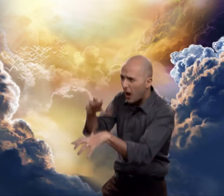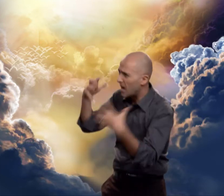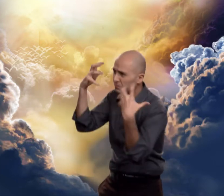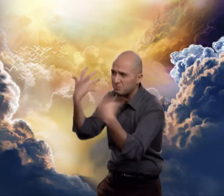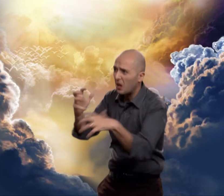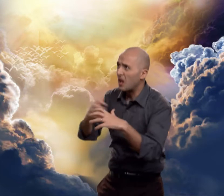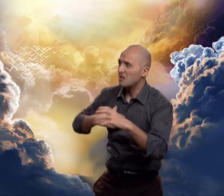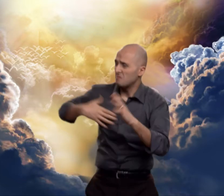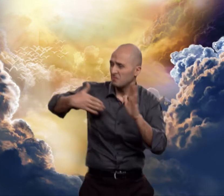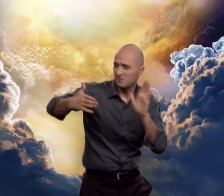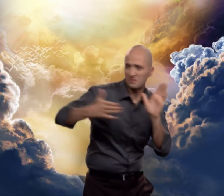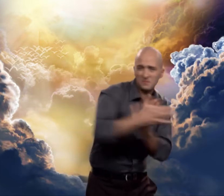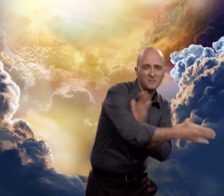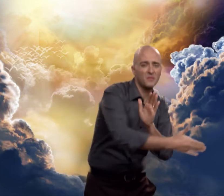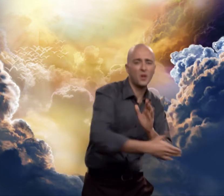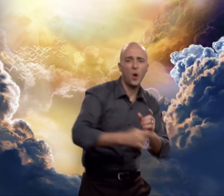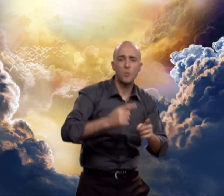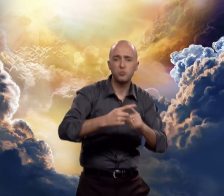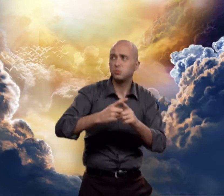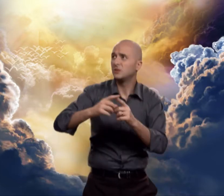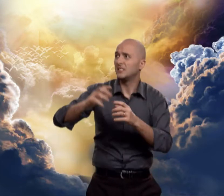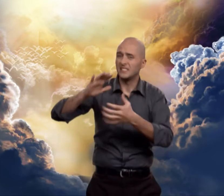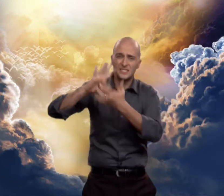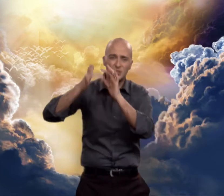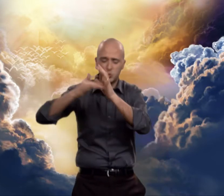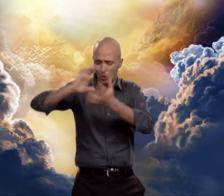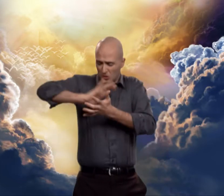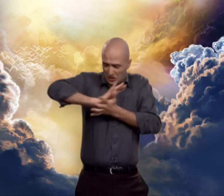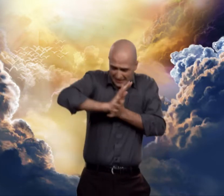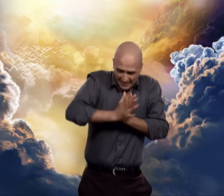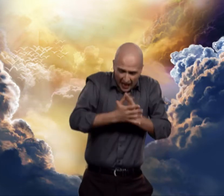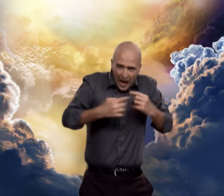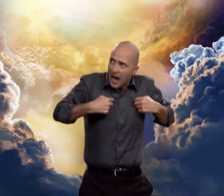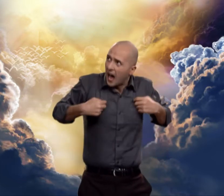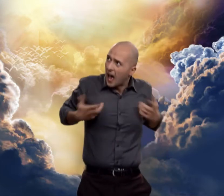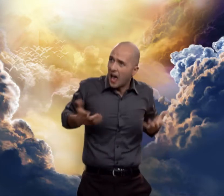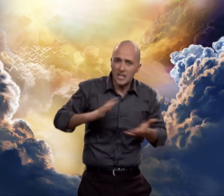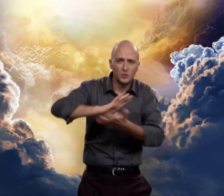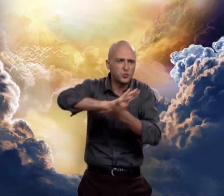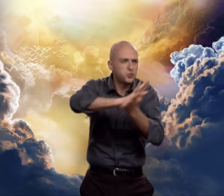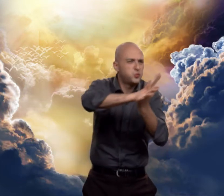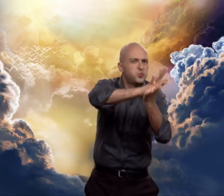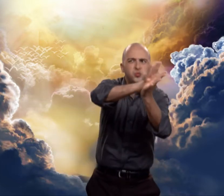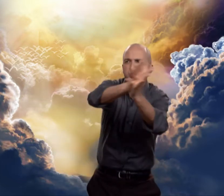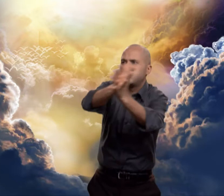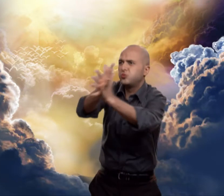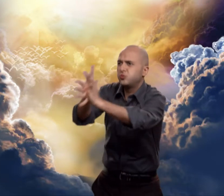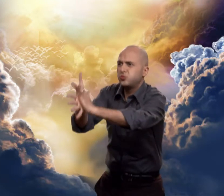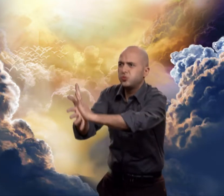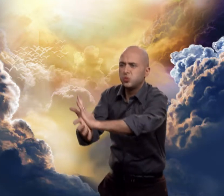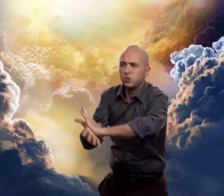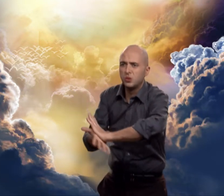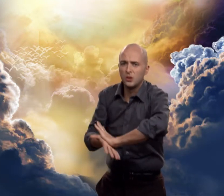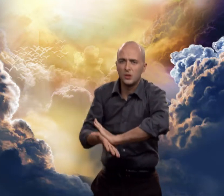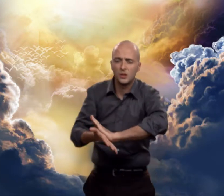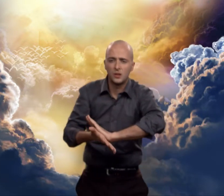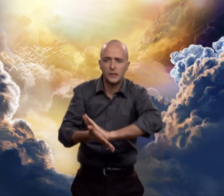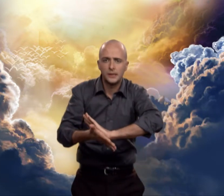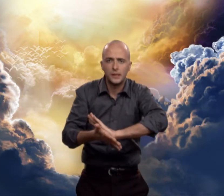de advertências desprezadas, de convites recusados. Ali estão os que zombaram de Cristo em sua